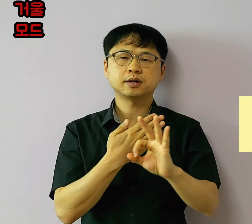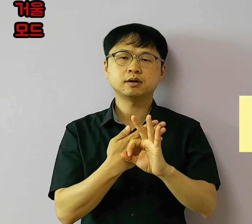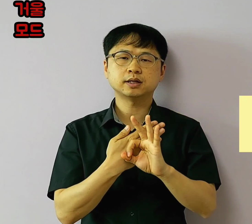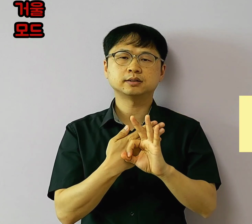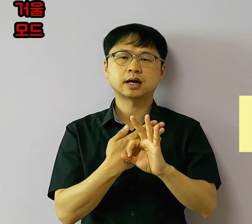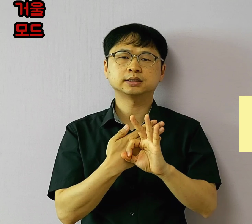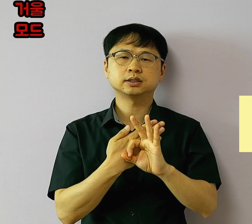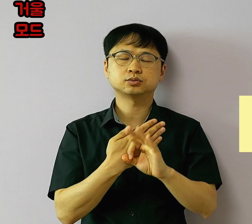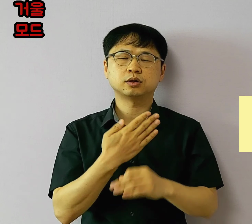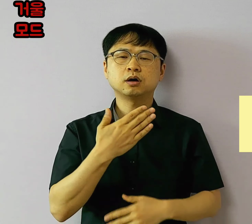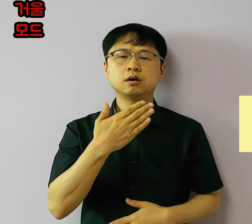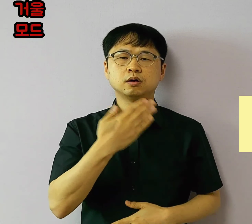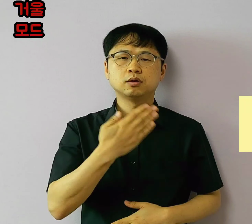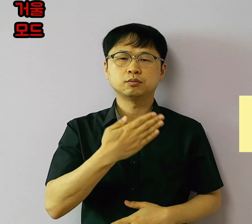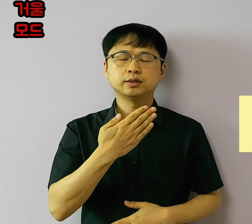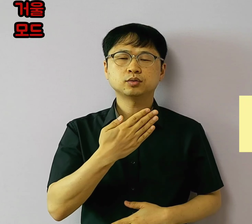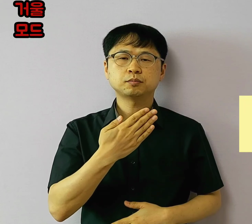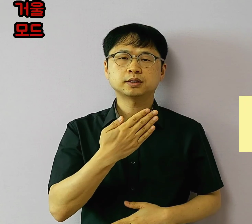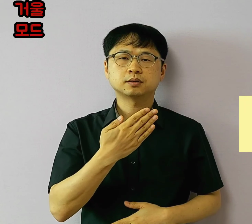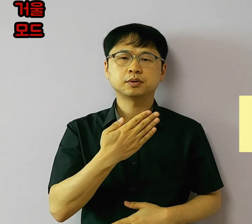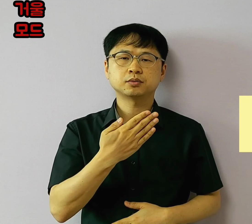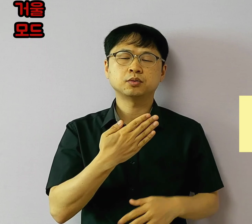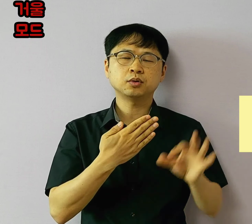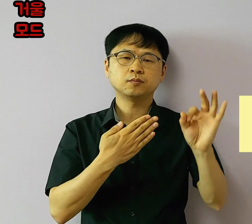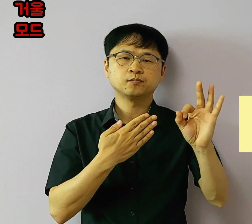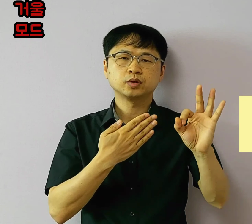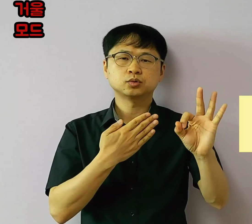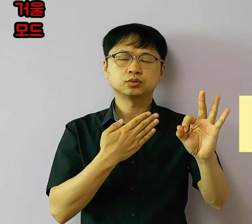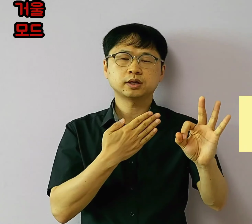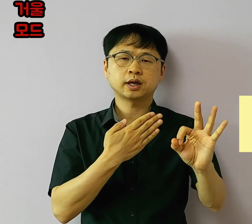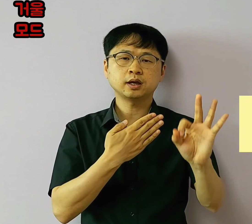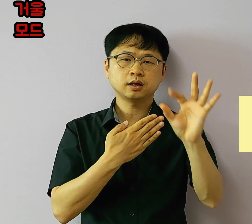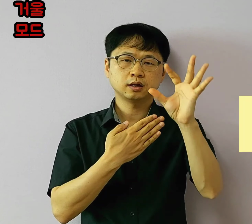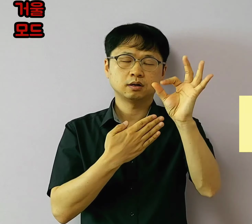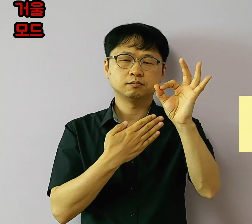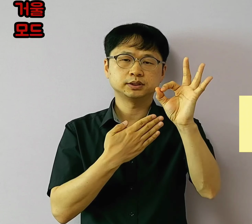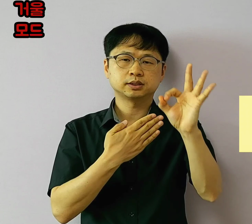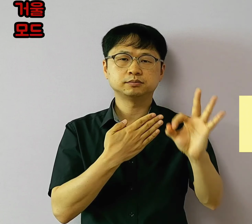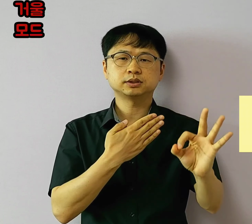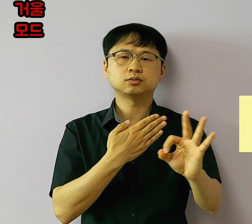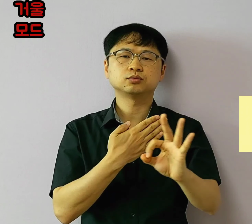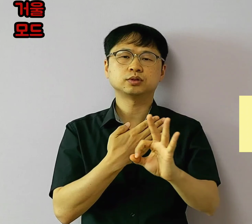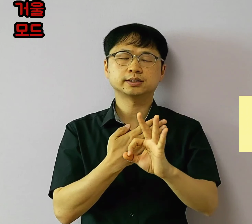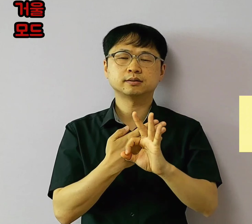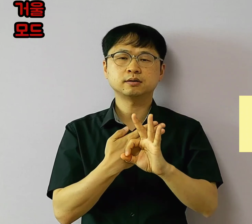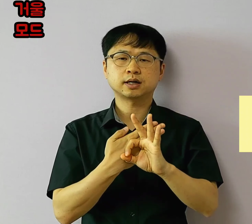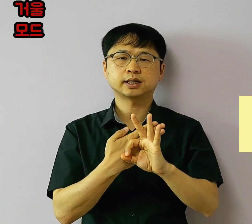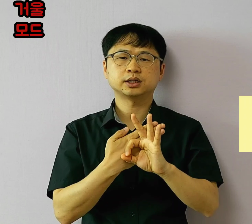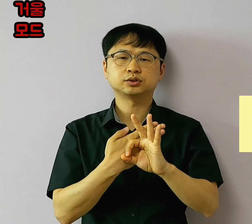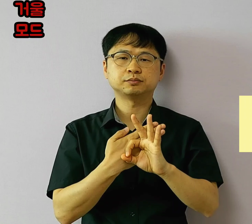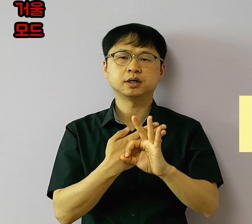뭐뭐라면 하는 가정의 수어 왼손바닥을 펴고 손등에 검지를 둥글게 해서 갖다